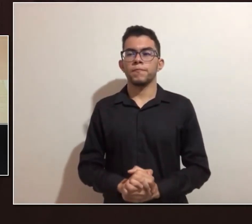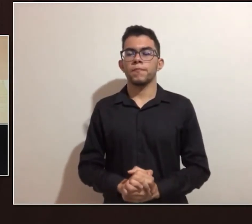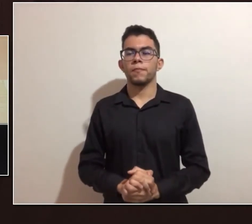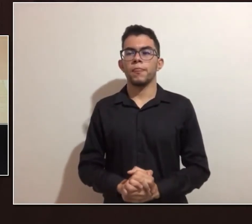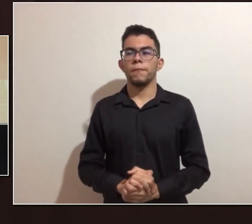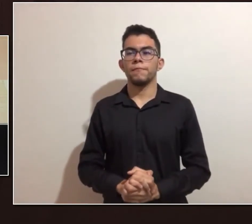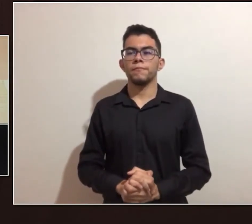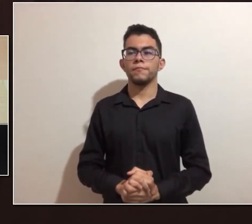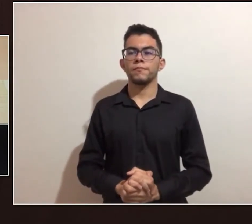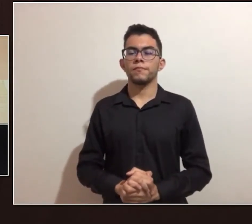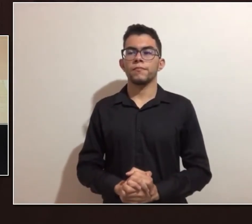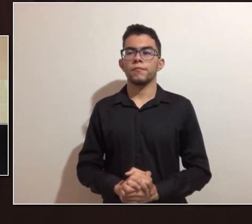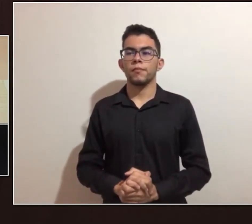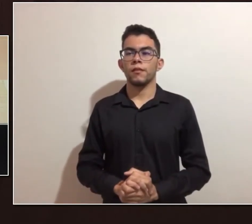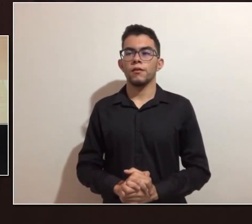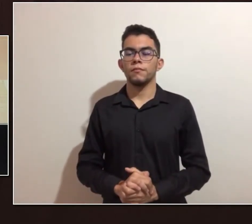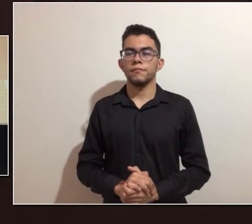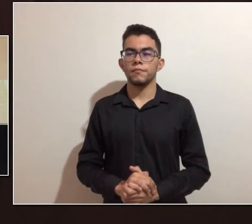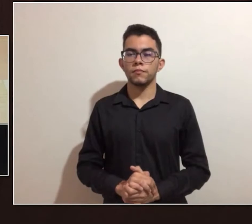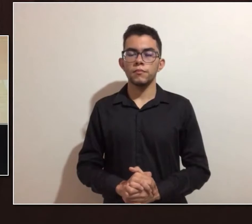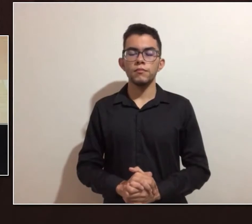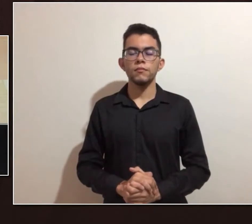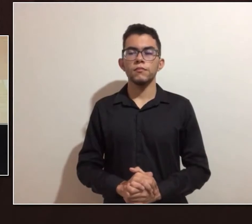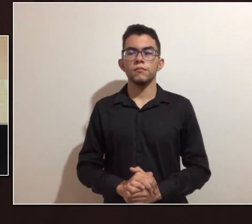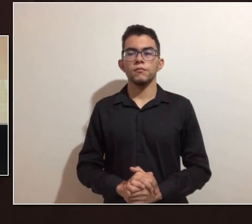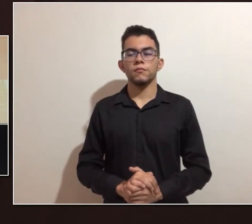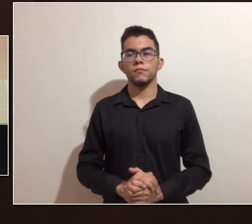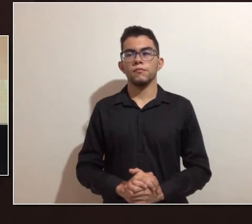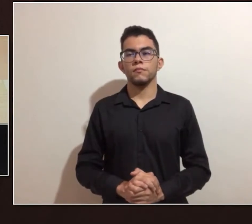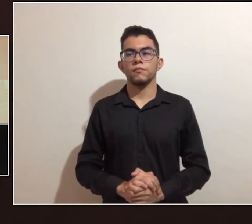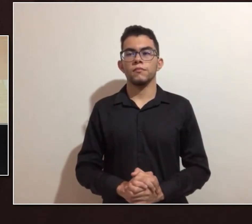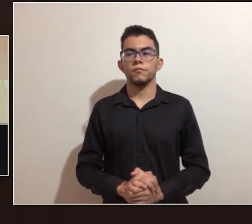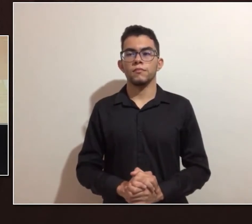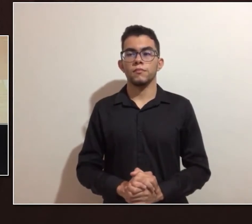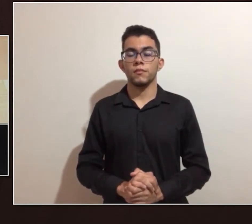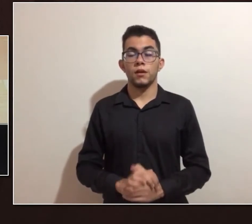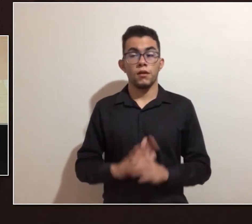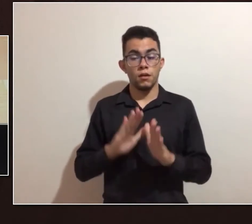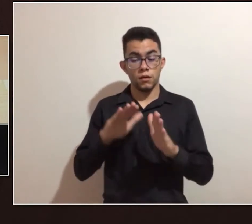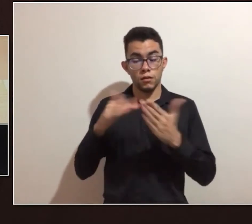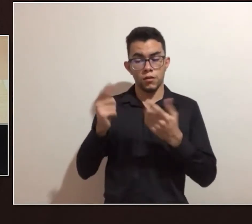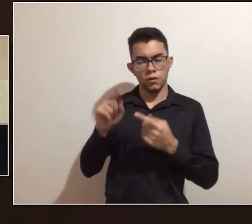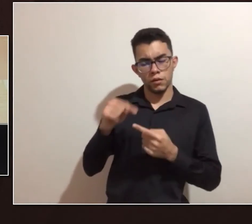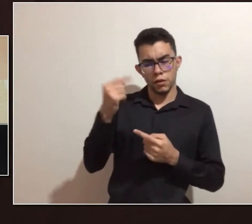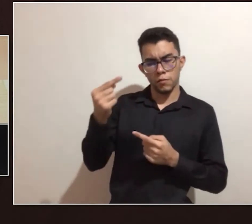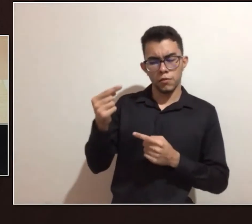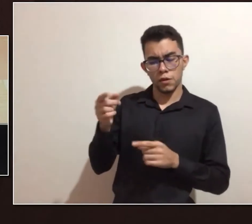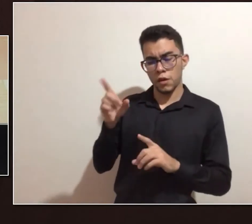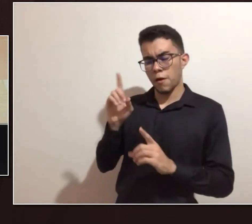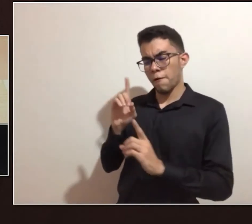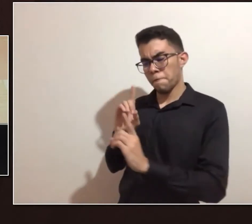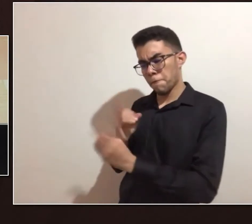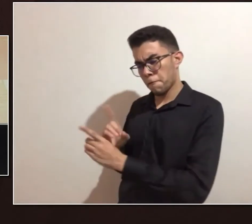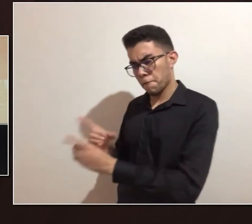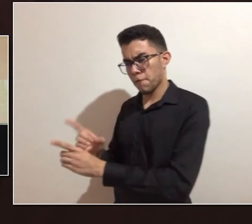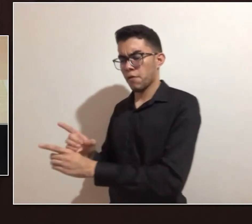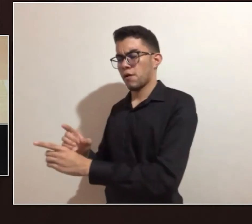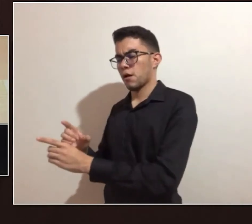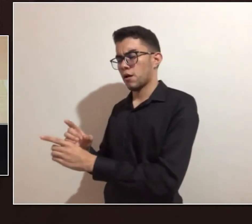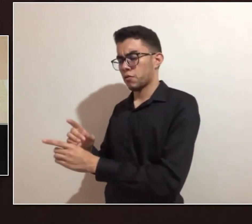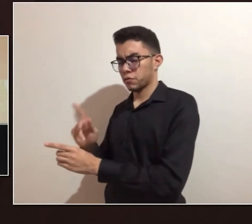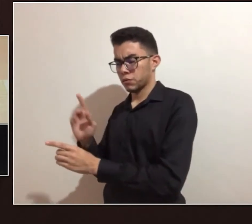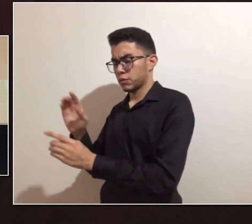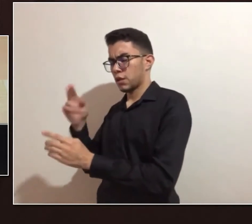dizer quais são as causas da perseguição para vocês entenderem. Sabe por quê? Porque os romanos,